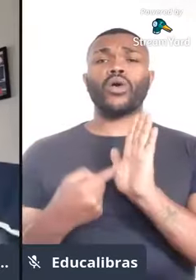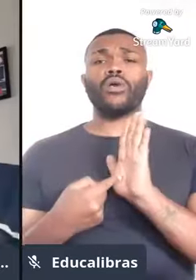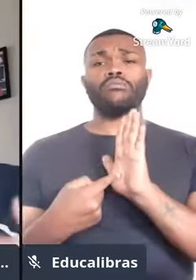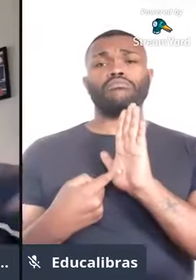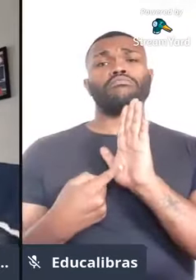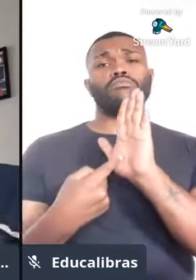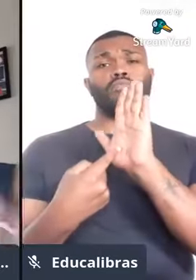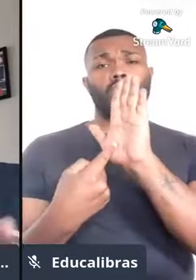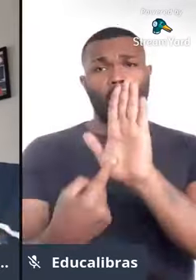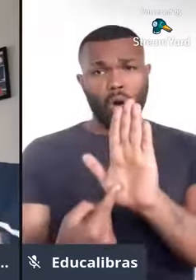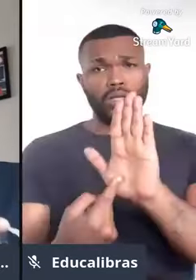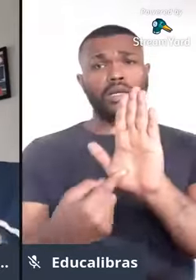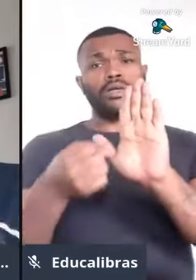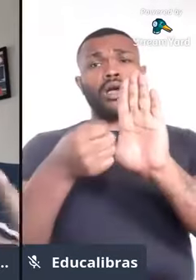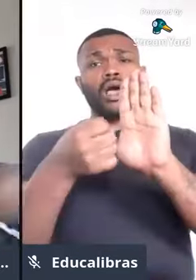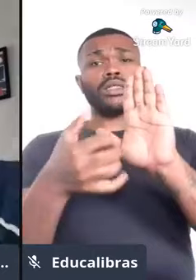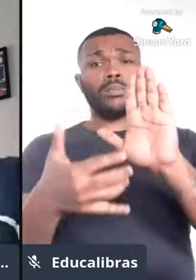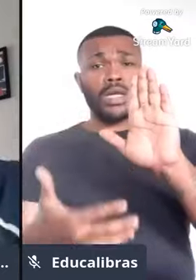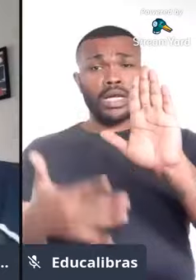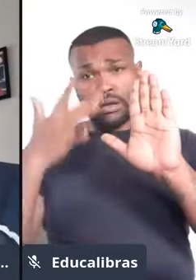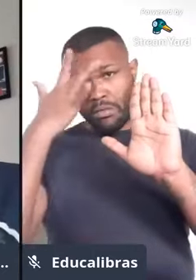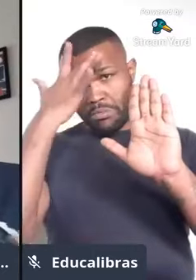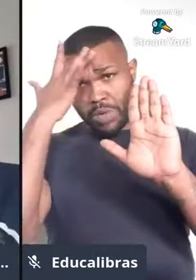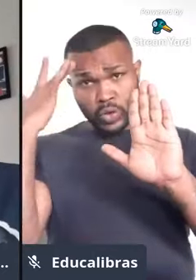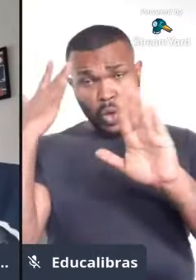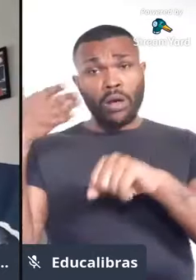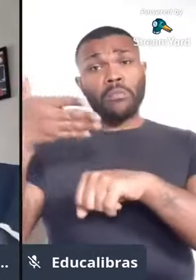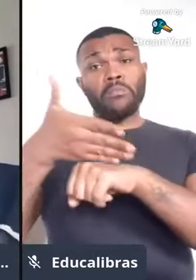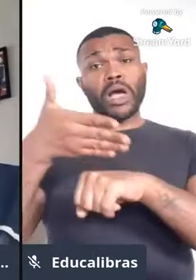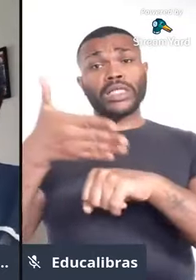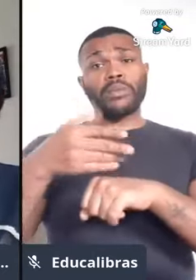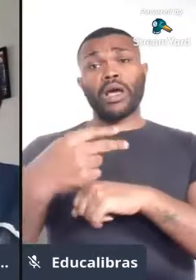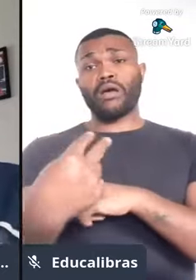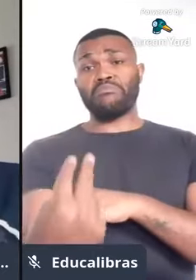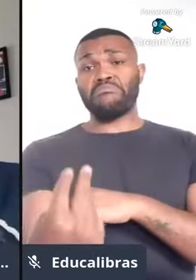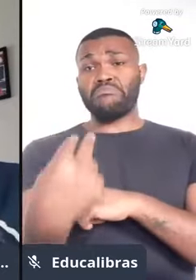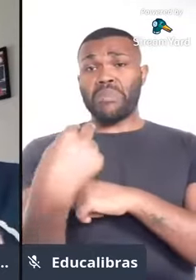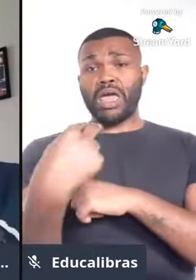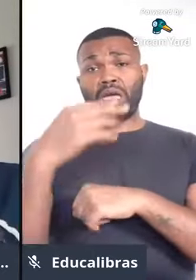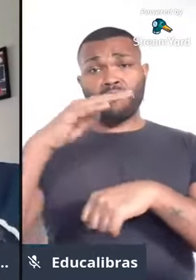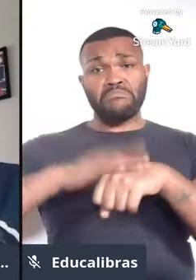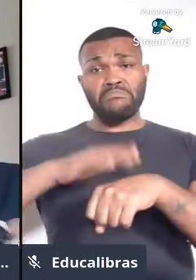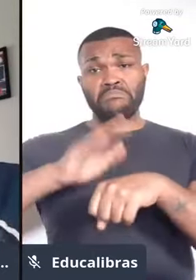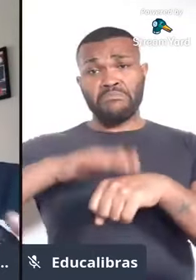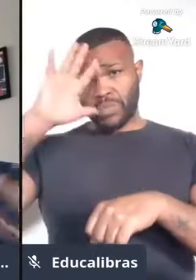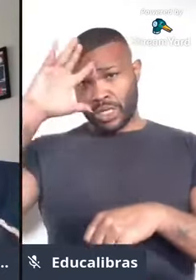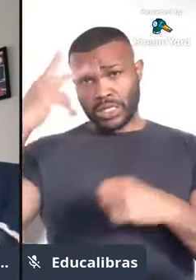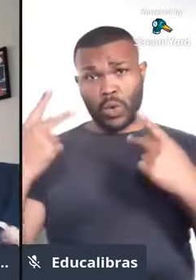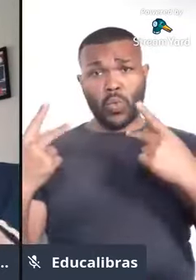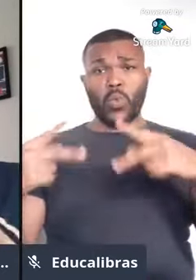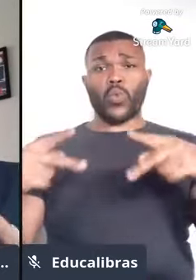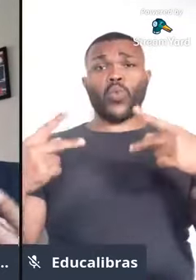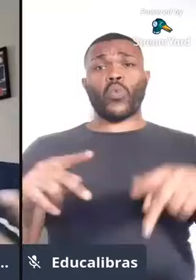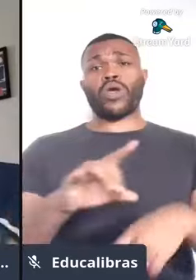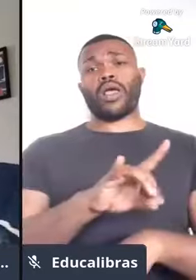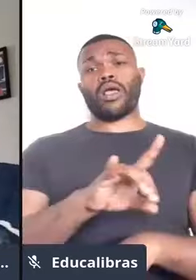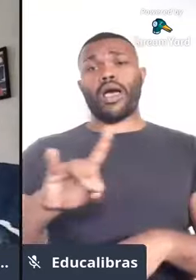as explicações de quem está envolvido nesse fato e deixar que o leitor tome suas próprias conclusões e decisões.